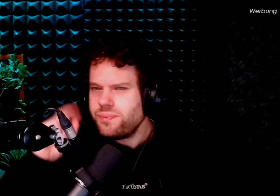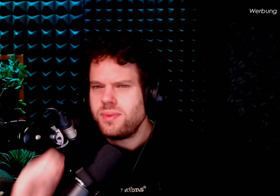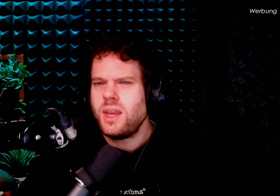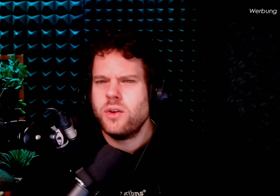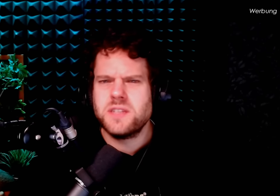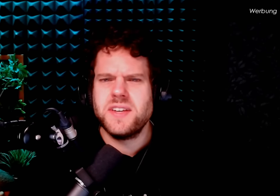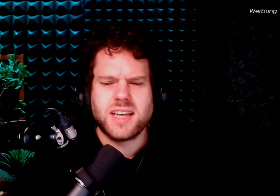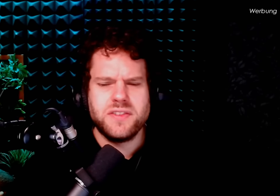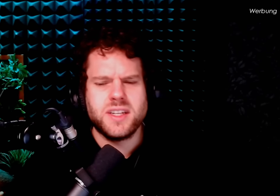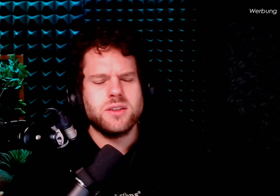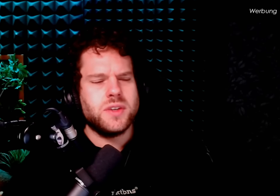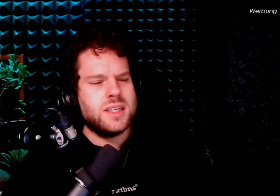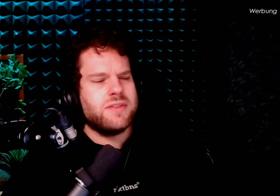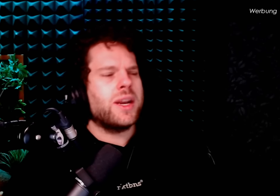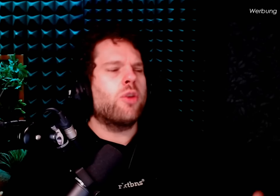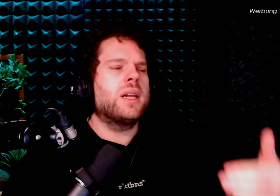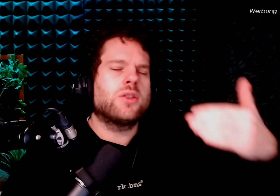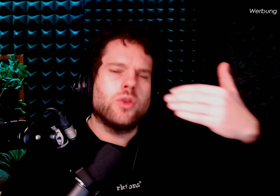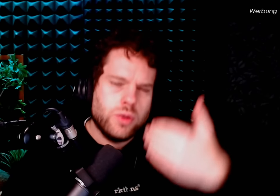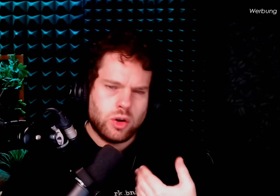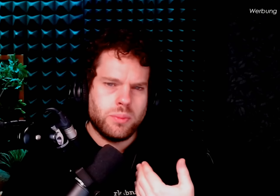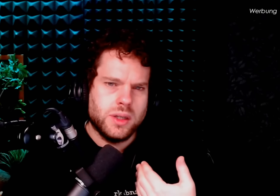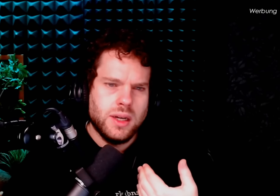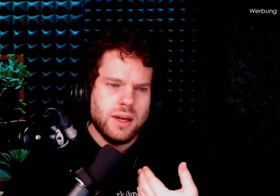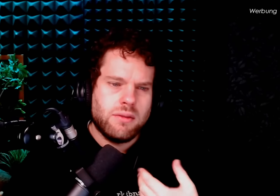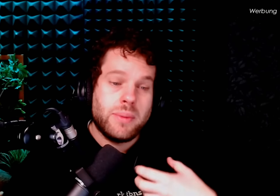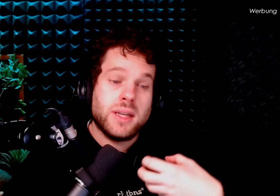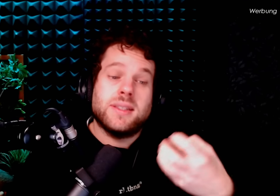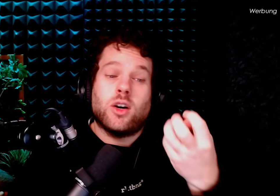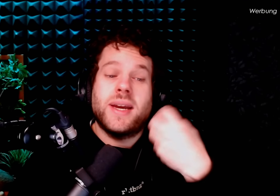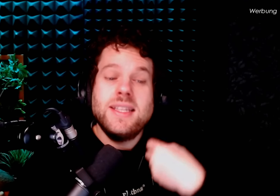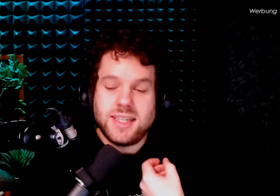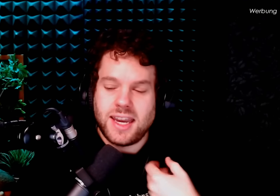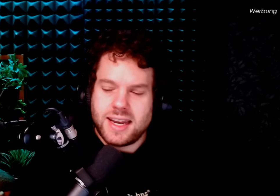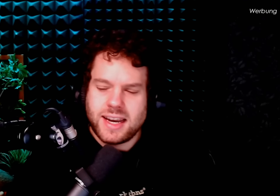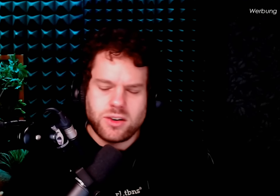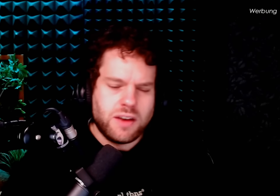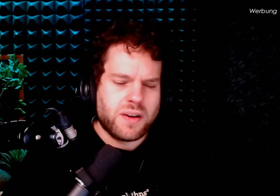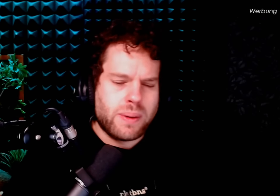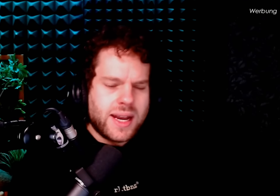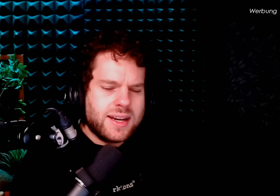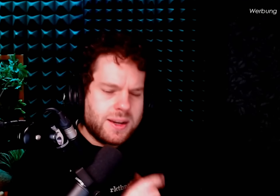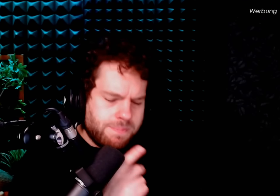Und deswegen ist Kaffeetrinken so wichtig, weil man auch mal zur Ruhe kommt. Weil man auch mal in sich kehren kann und einfach mal merken kann,